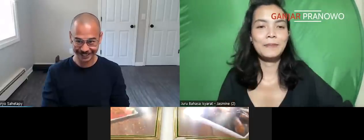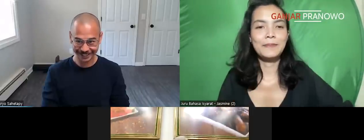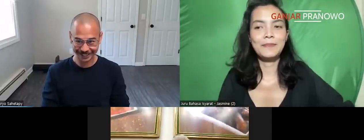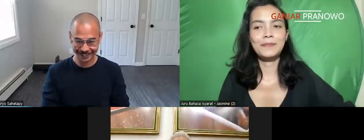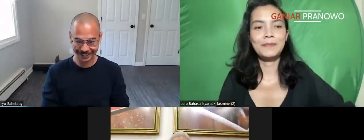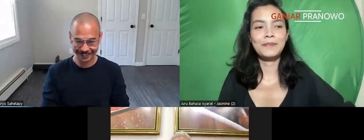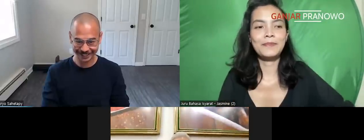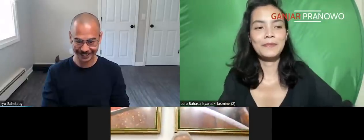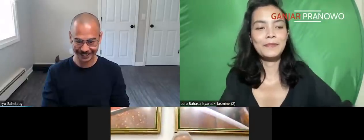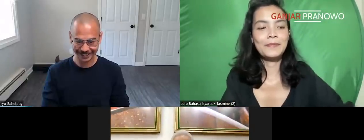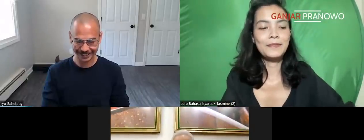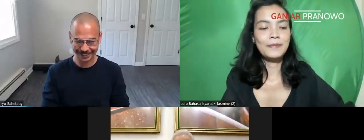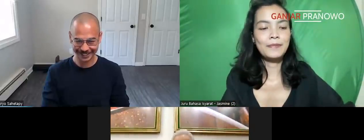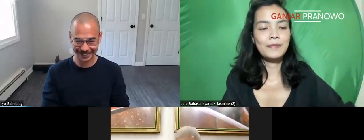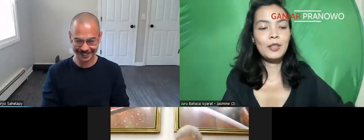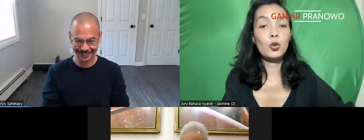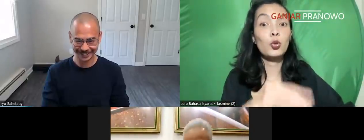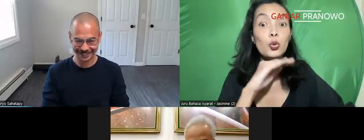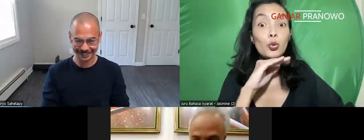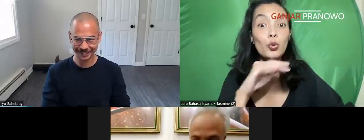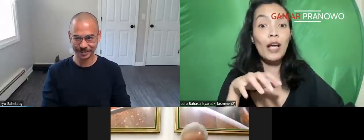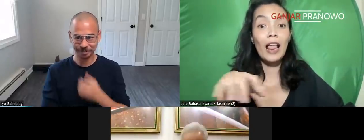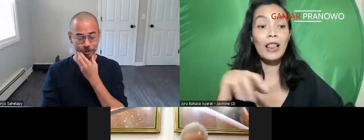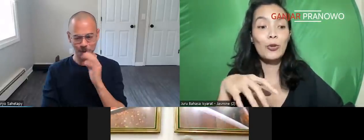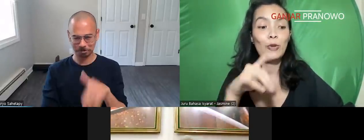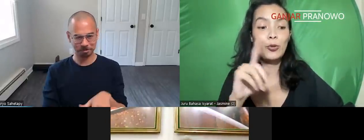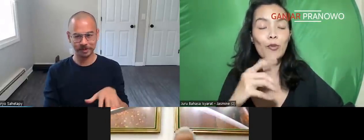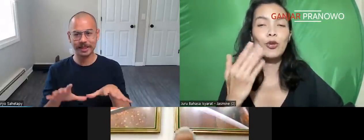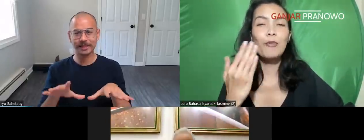Oke entar aku SH dulu ya mudah-mudahan